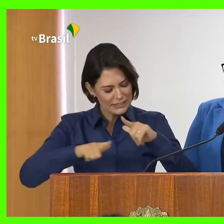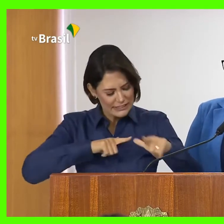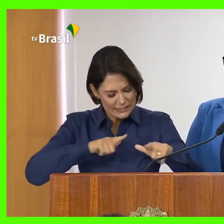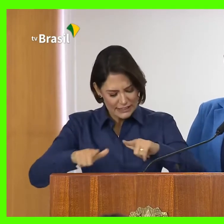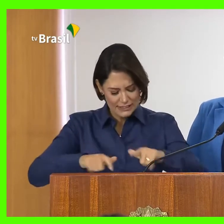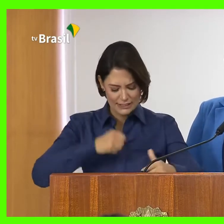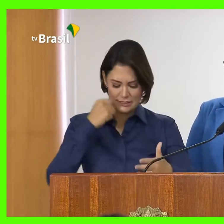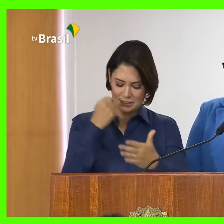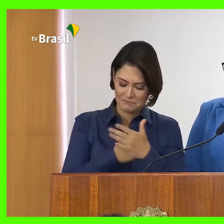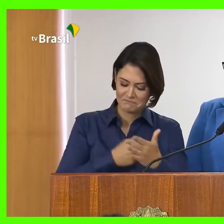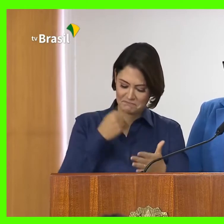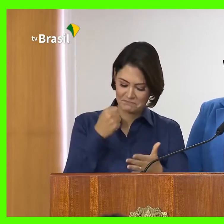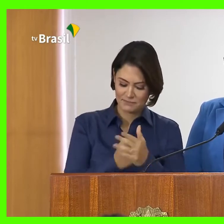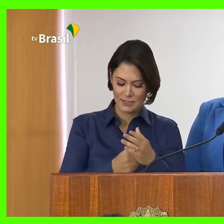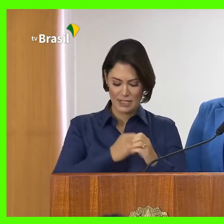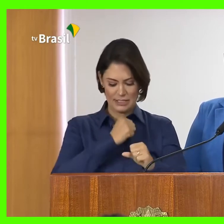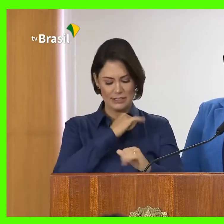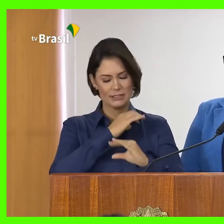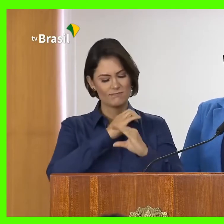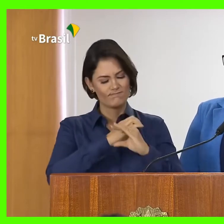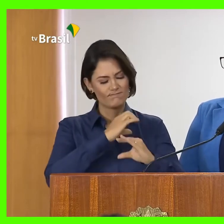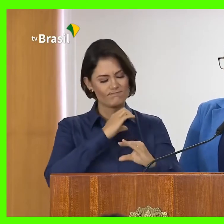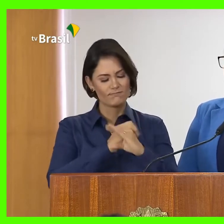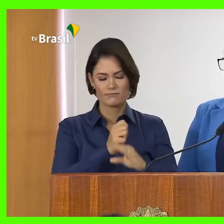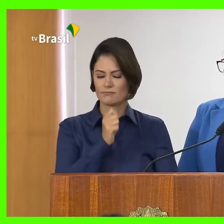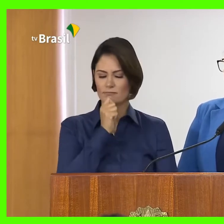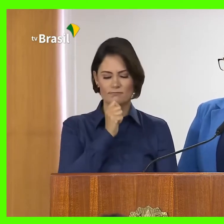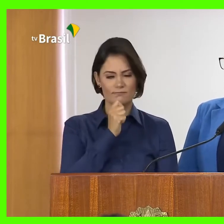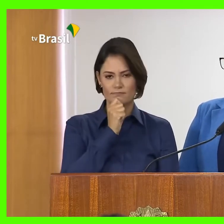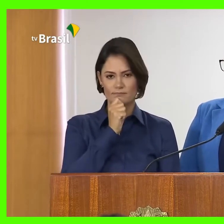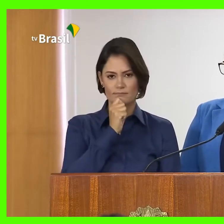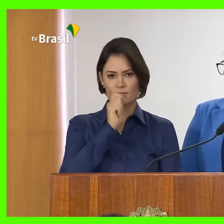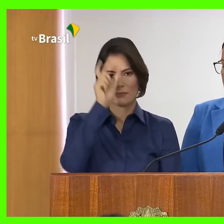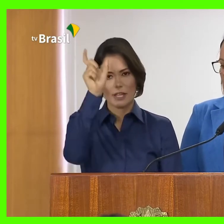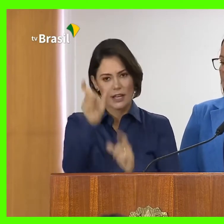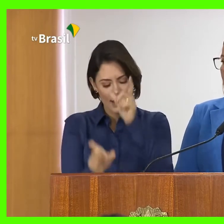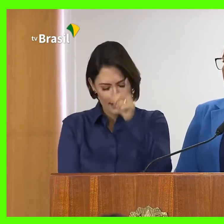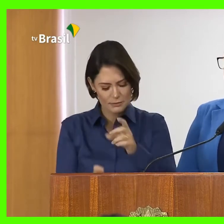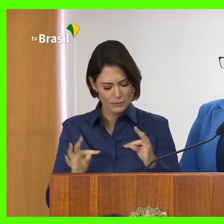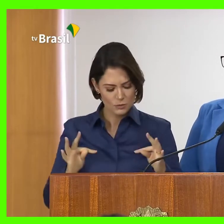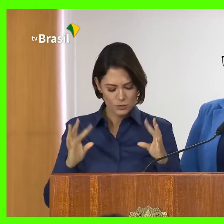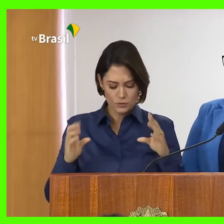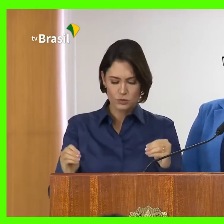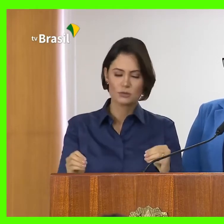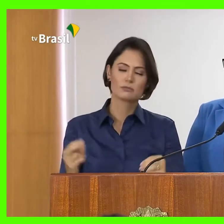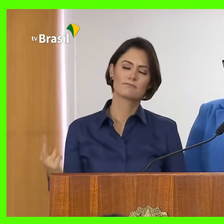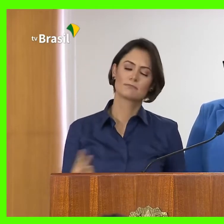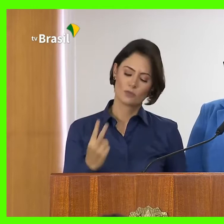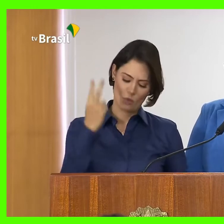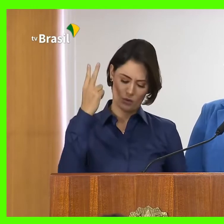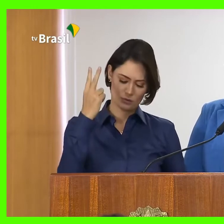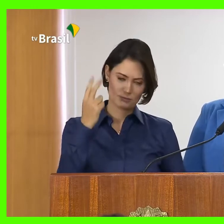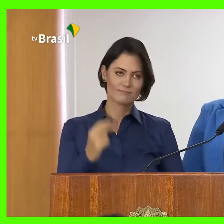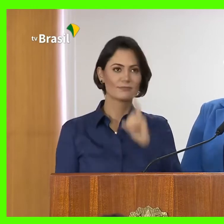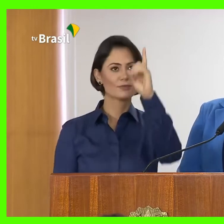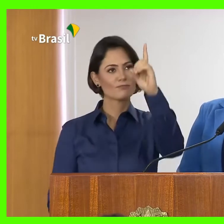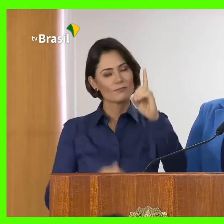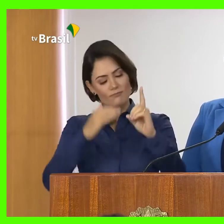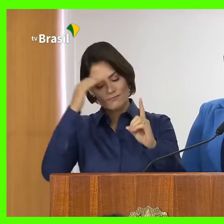Sonho, trabalho e luto por um Brasil sem barreiras comunicacionais, onde